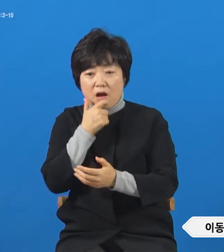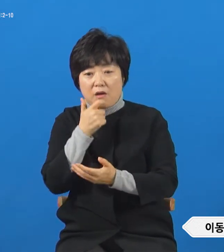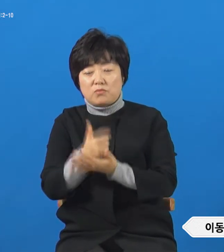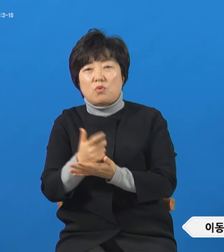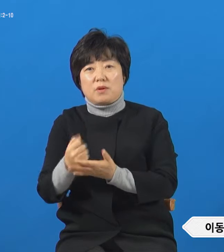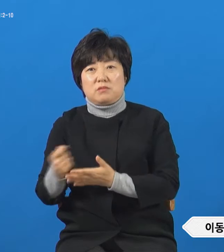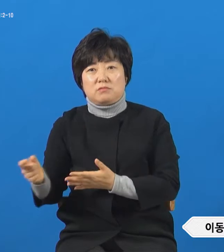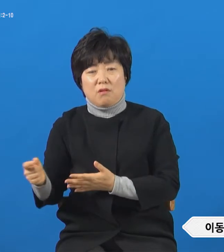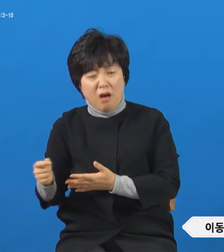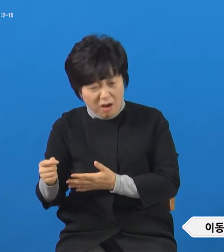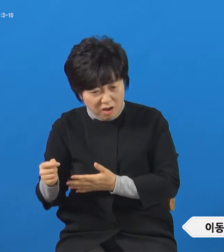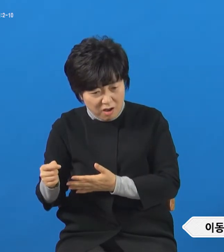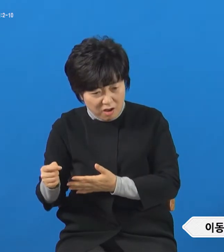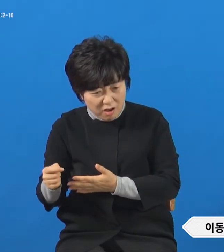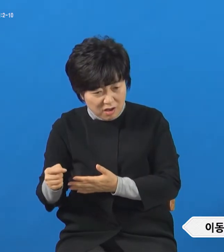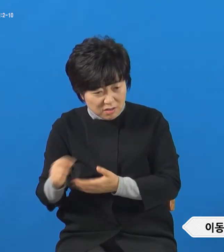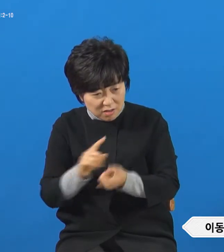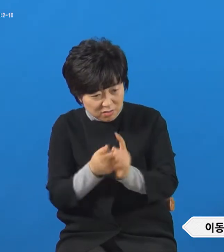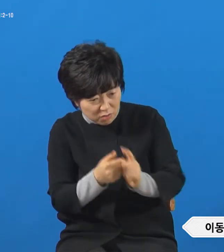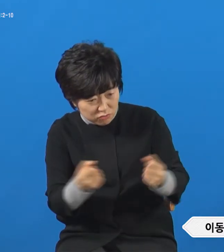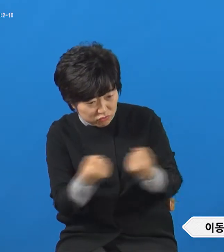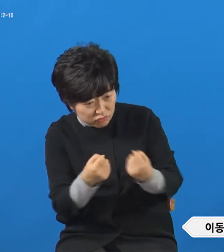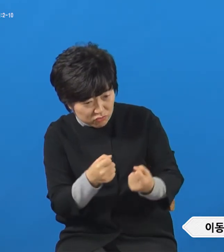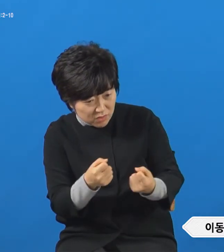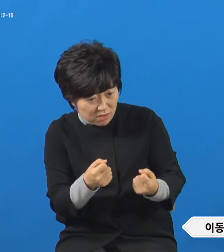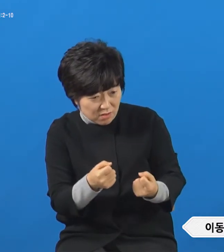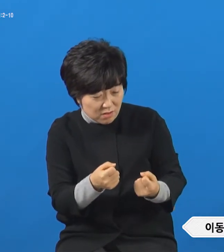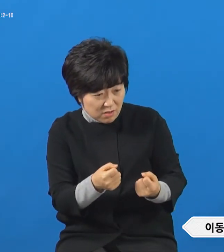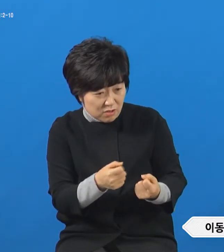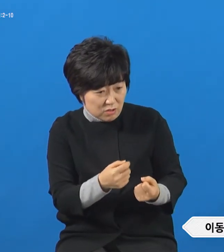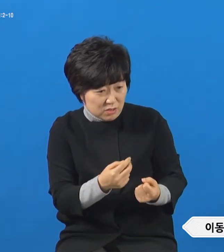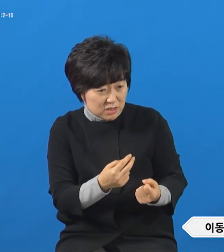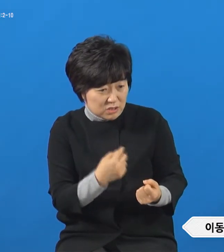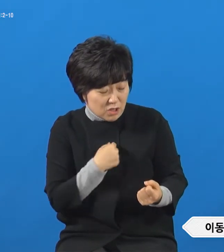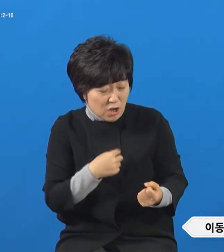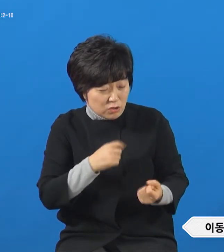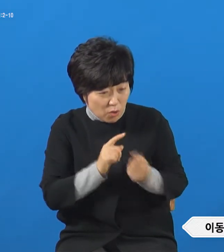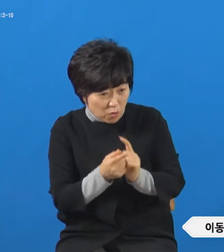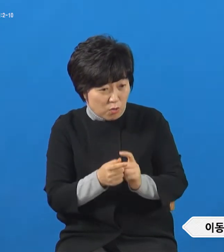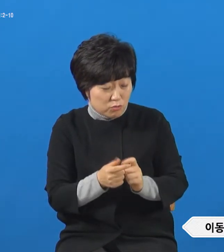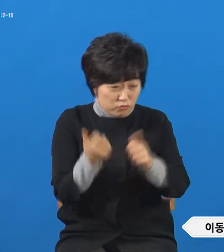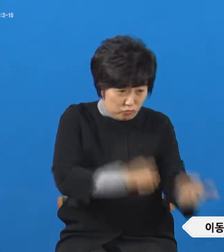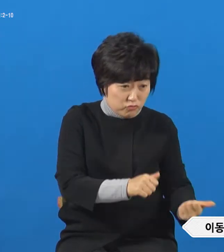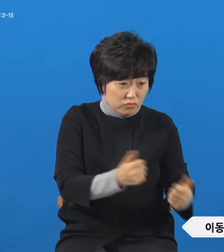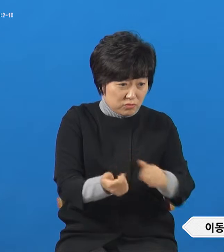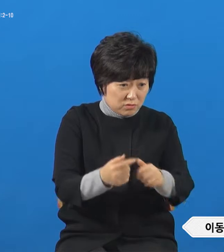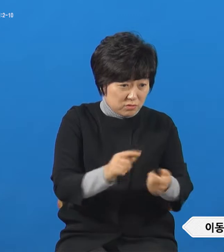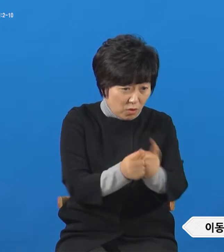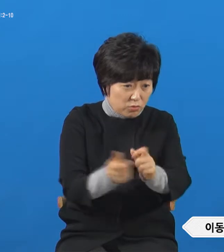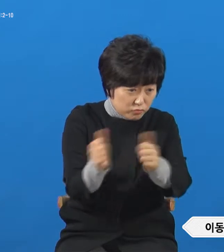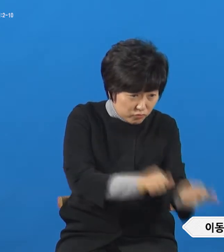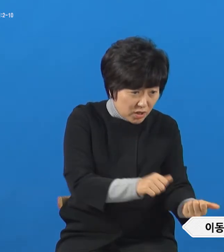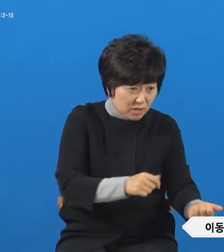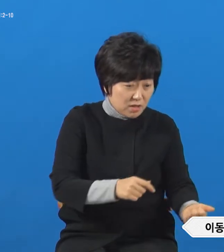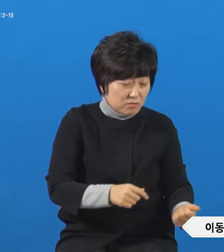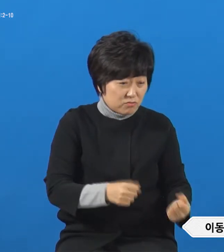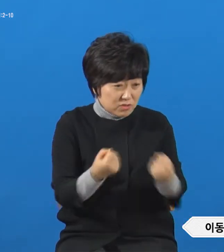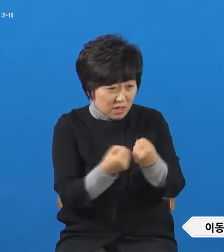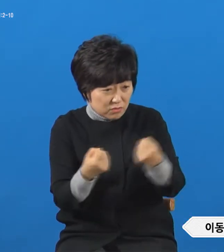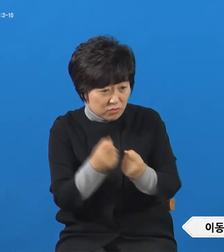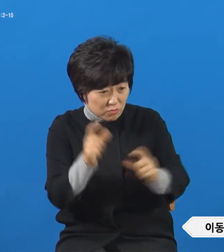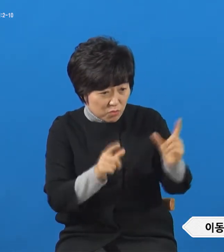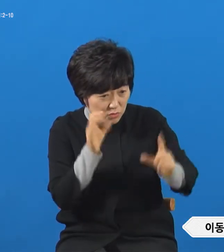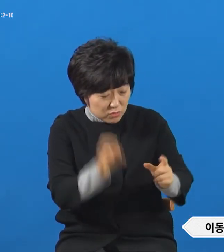탈레반이 죽음을 다투는 모습, 생존의 기회를 스스로 포기하면서